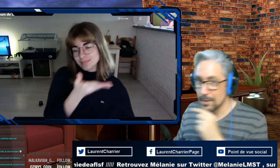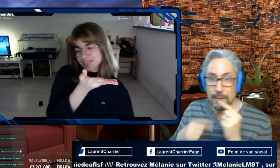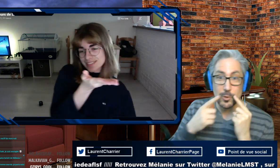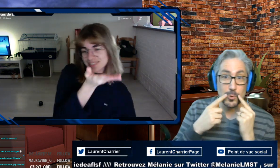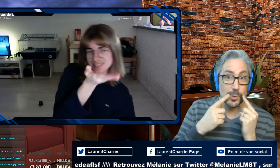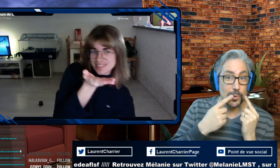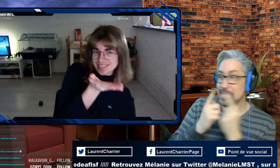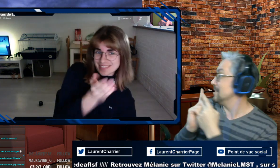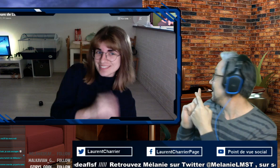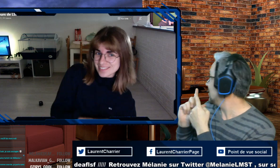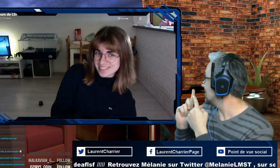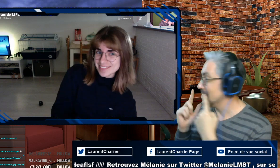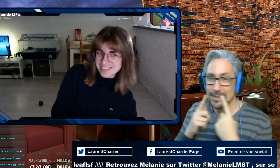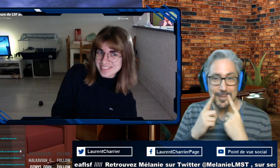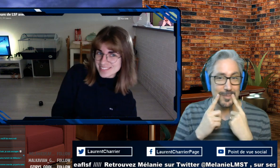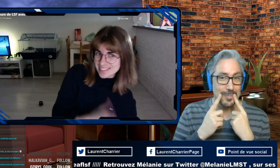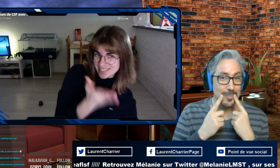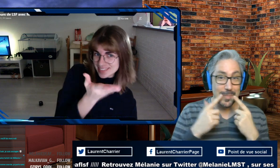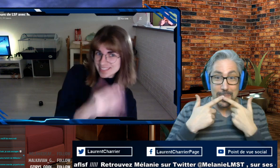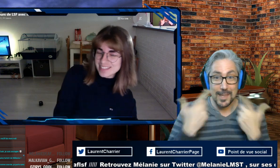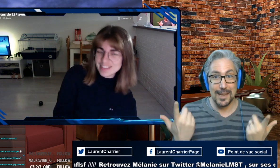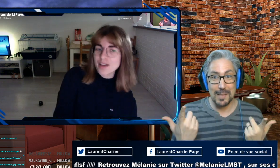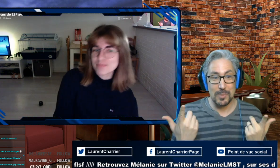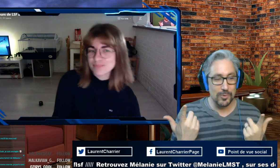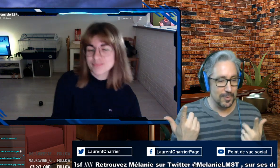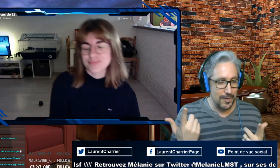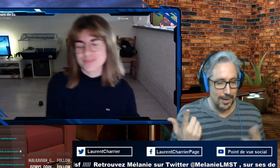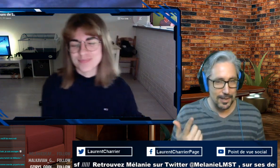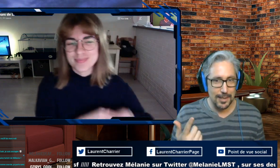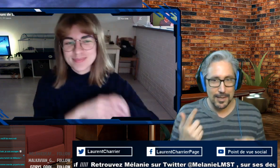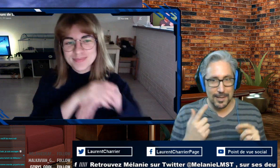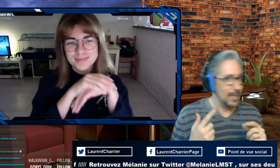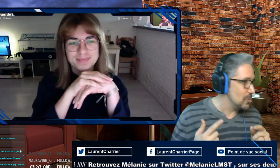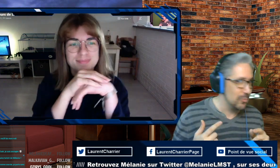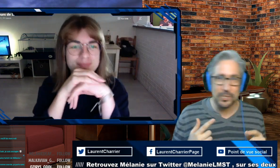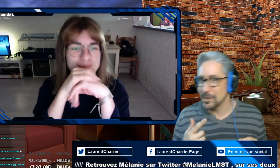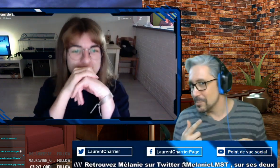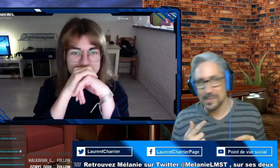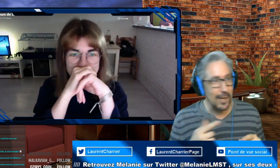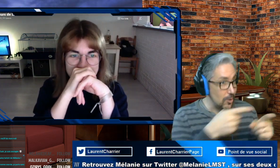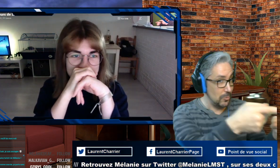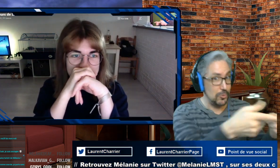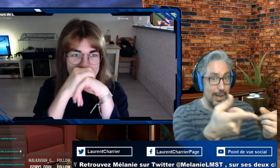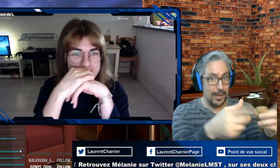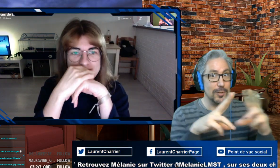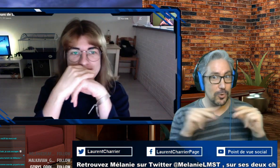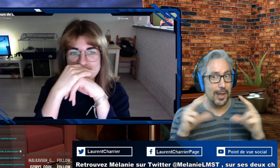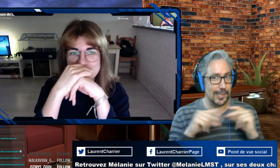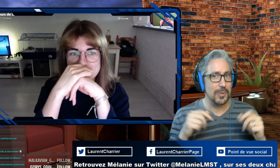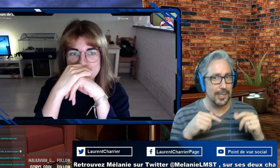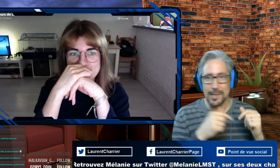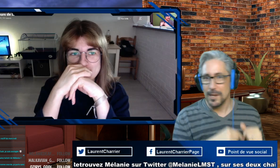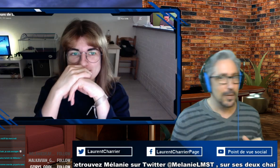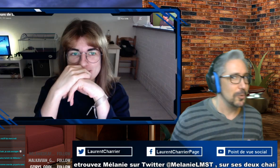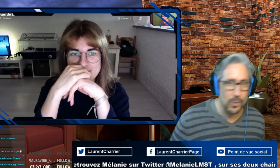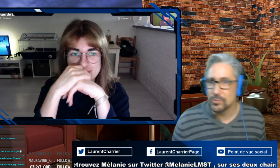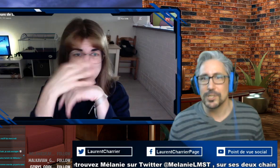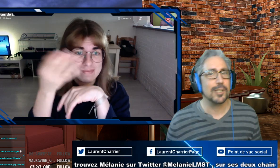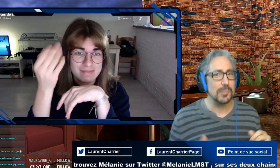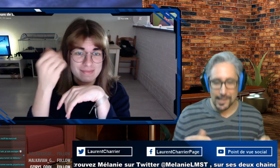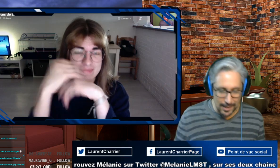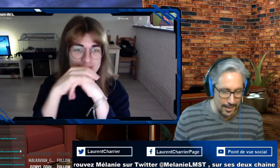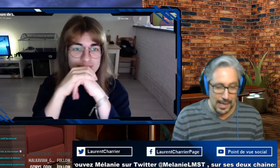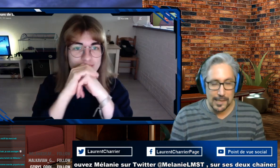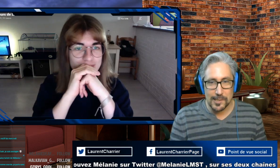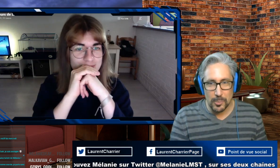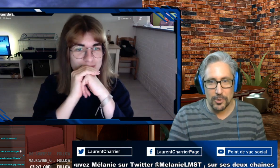là-bas. Tout ce que j'ai dit comme ça, C'est elle ça. n'a pas pu le voir. Et de bouger comme ça, comme tu l'as expliqué. De bouger